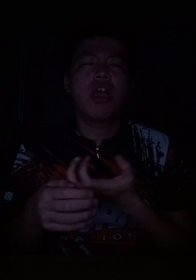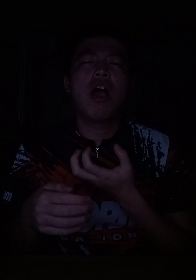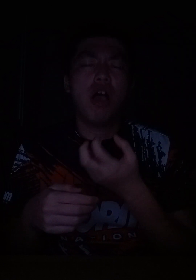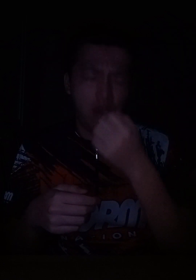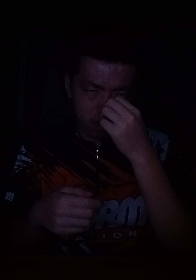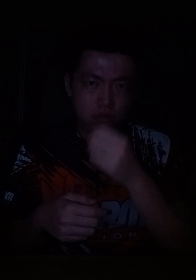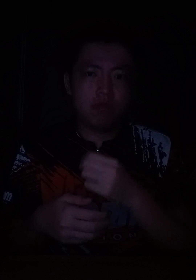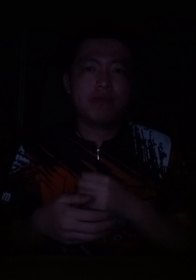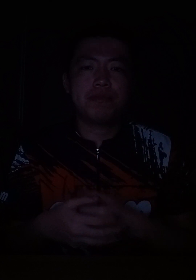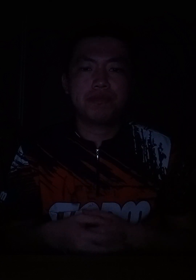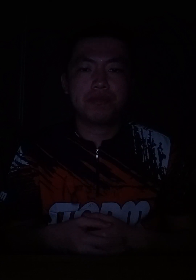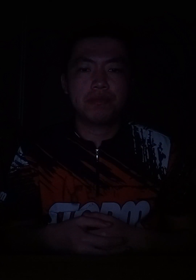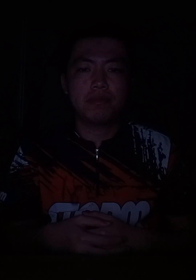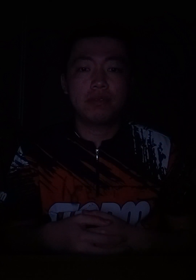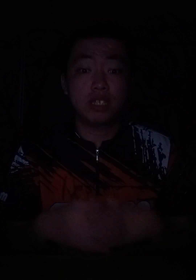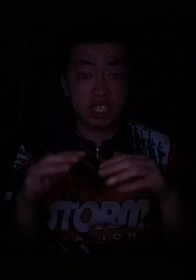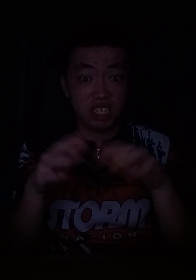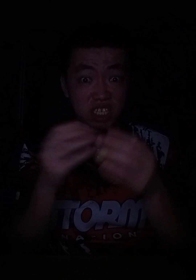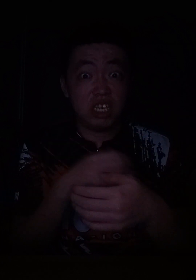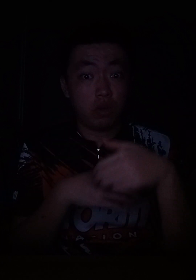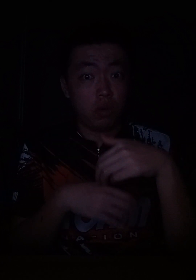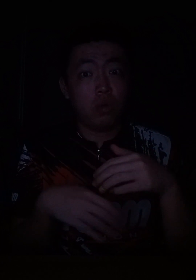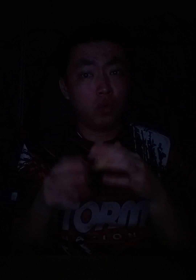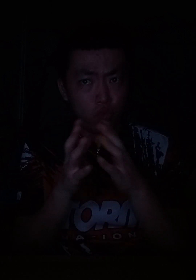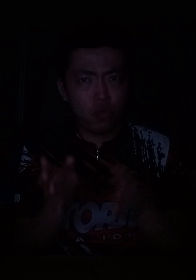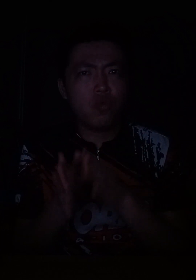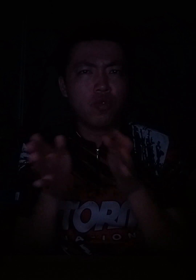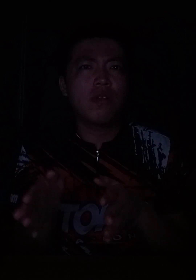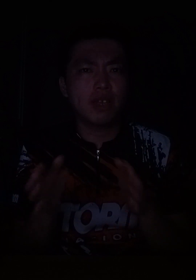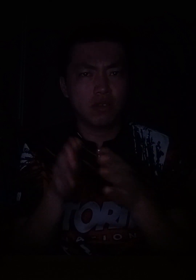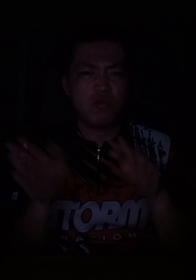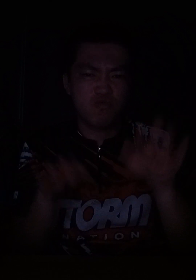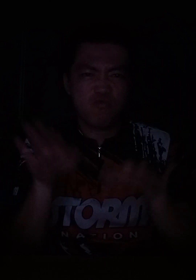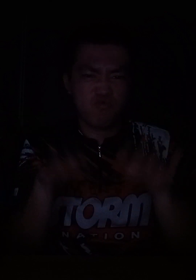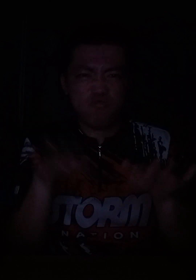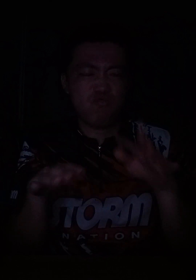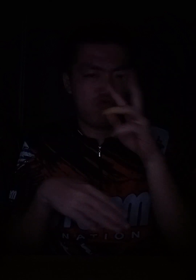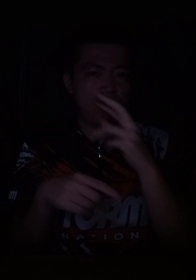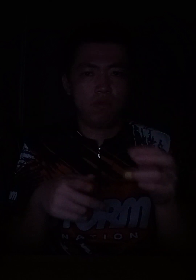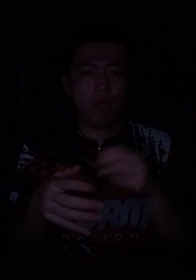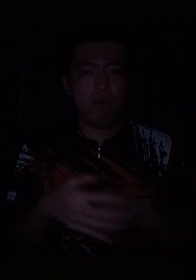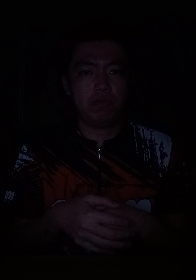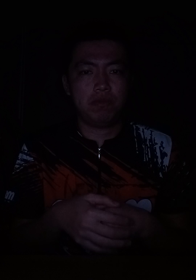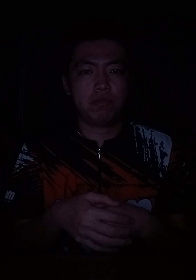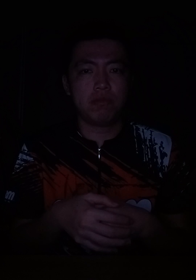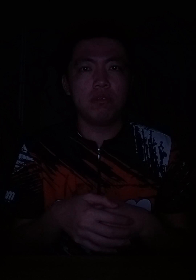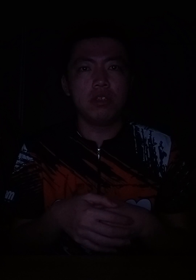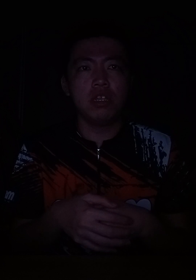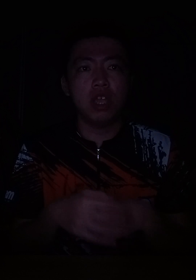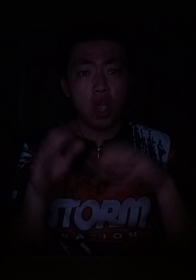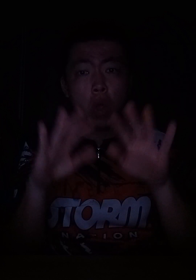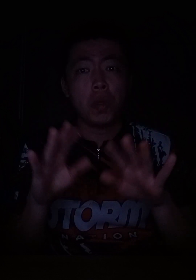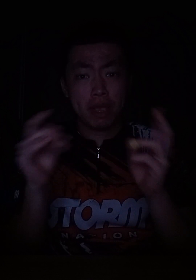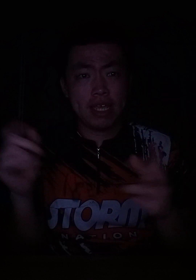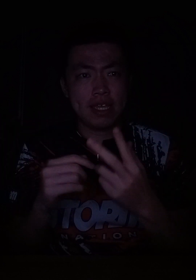힘들었어요. 기차역에서도 출근길이 막히면서 발만 동동 굴렀습니다. 10시 반 회의인데